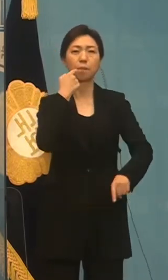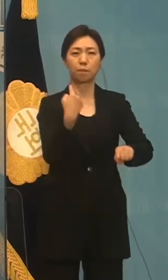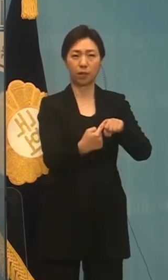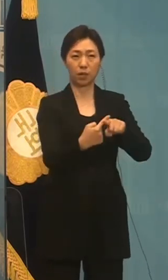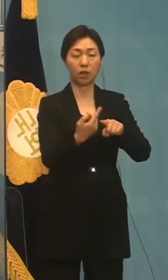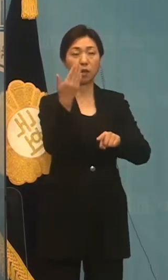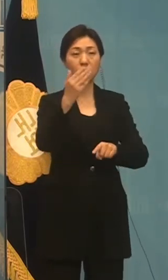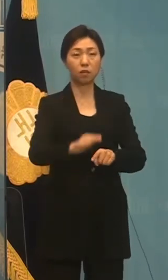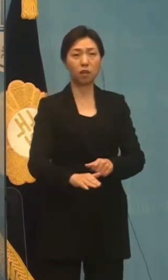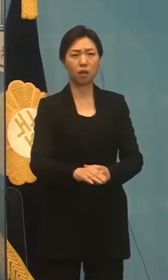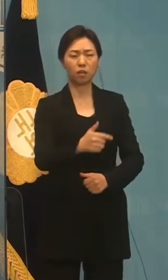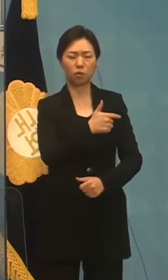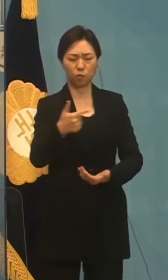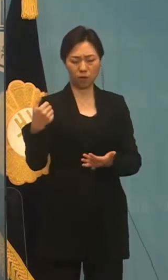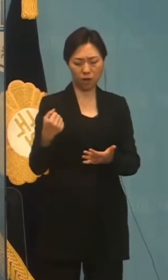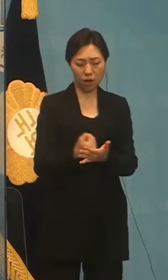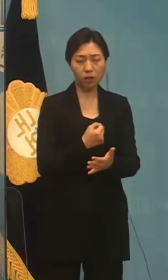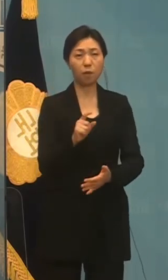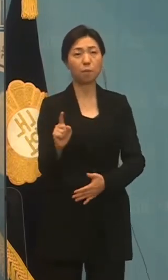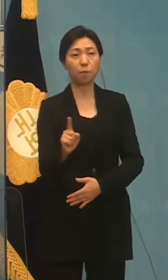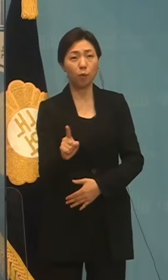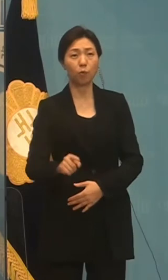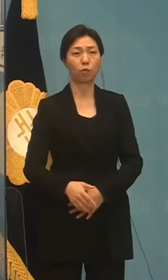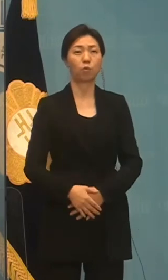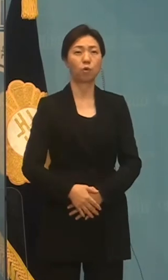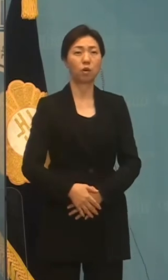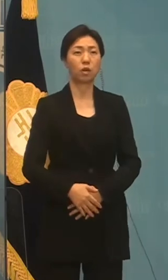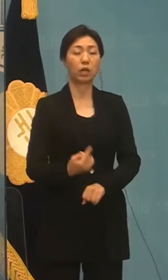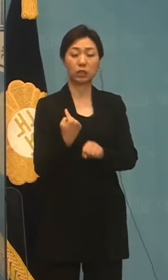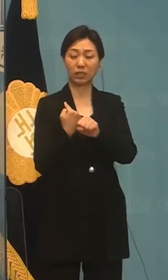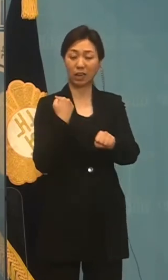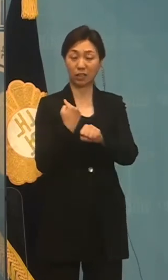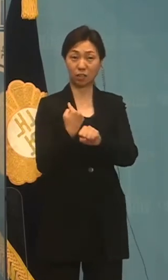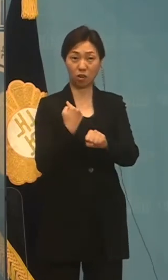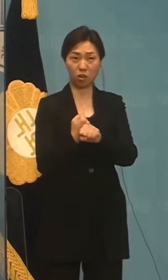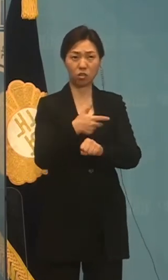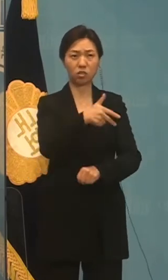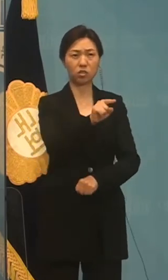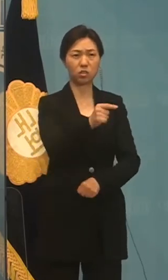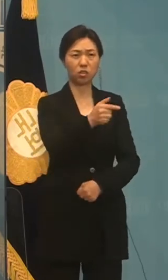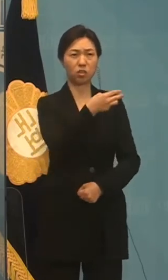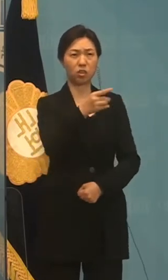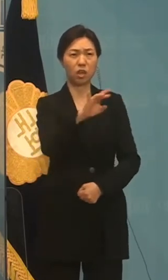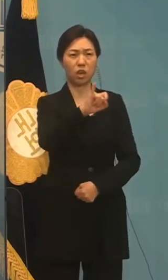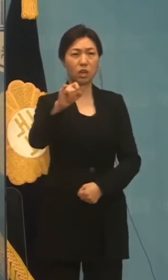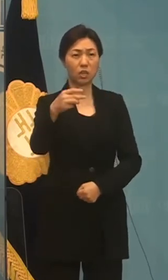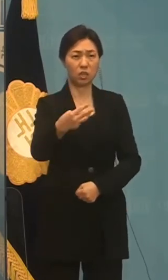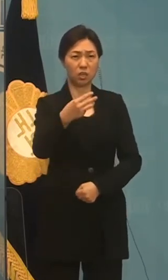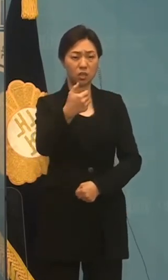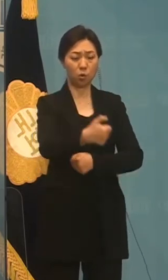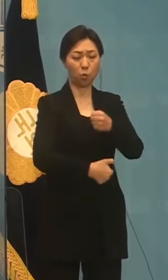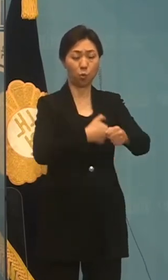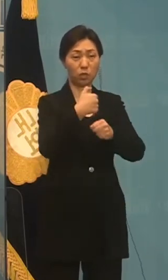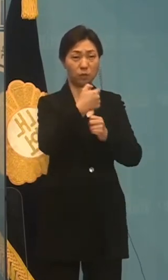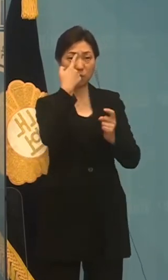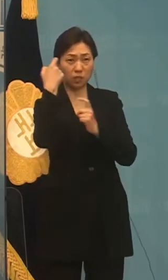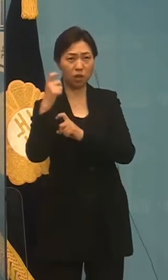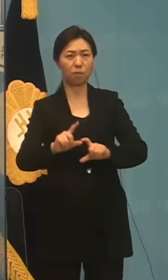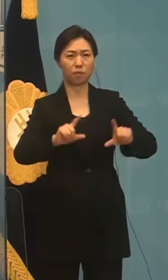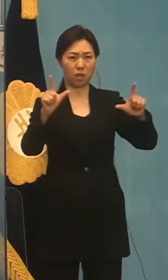그런데 참으로 안타까운 것은 지난해 전태일 열사 50주기를 맞아 전태일 3법이